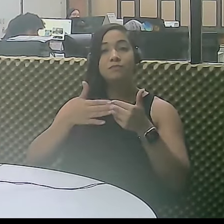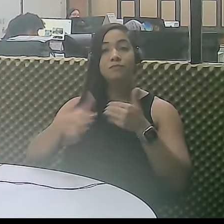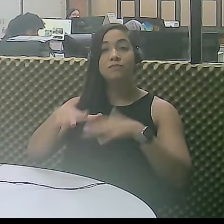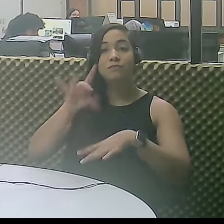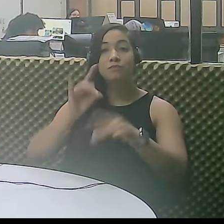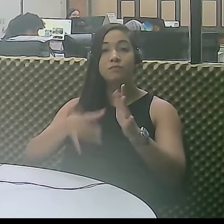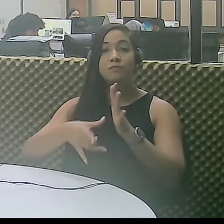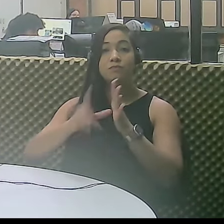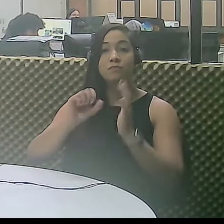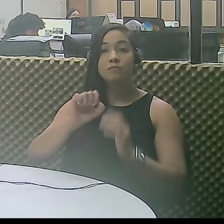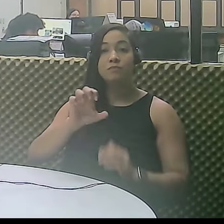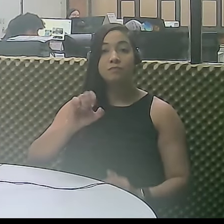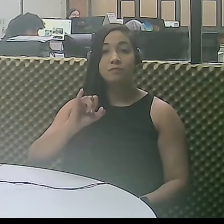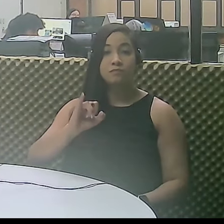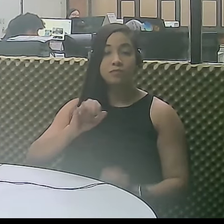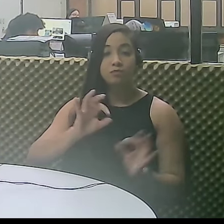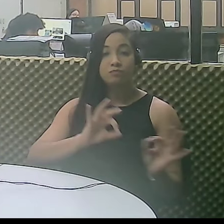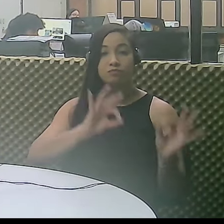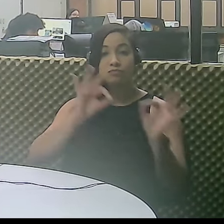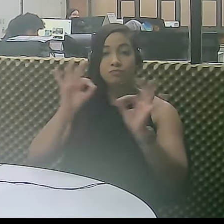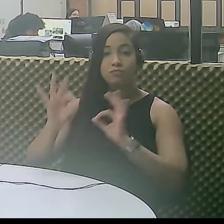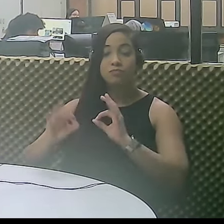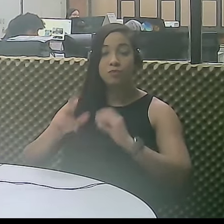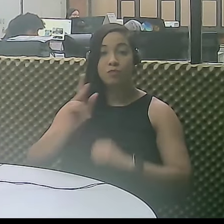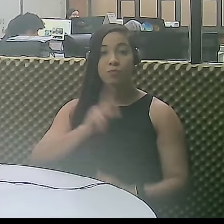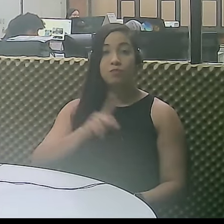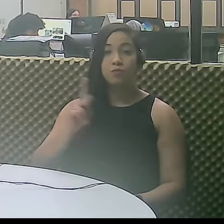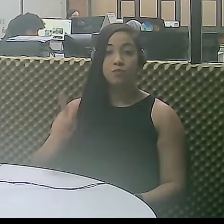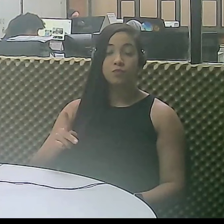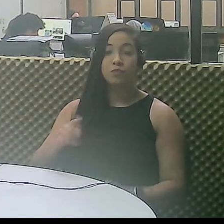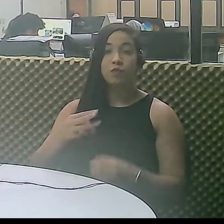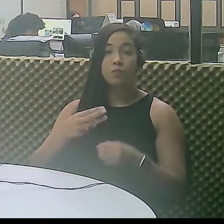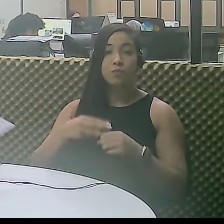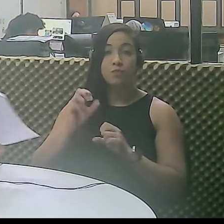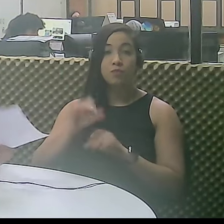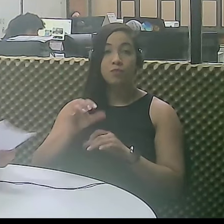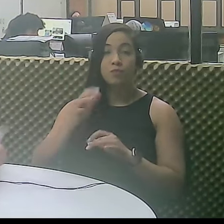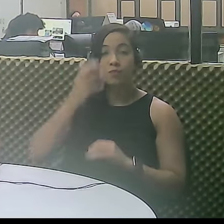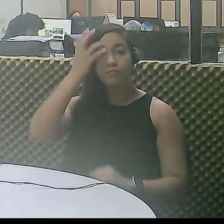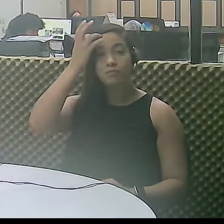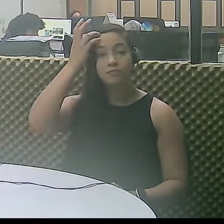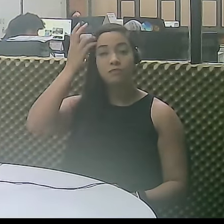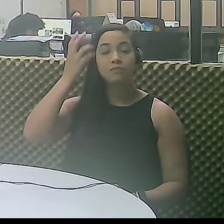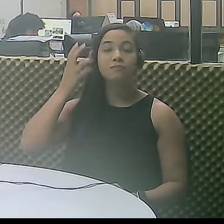seleção feita pelo SESI com acompanhamento dos professores da rede municipal de ensino.